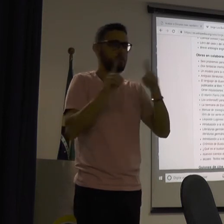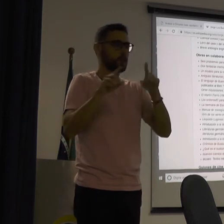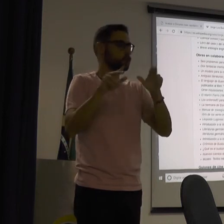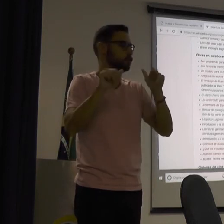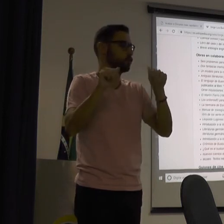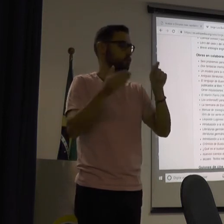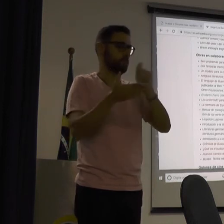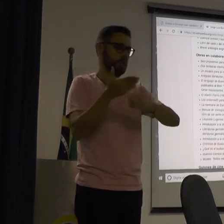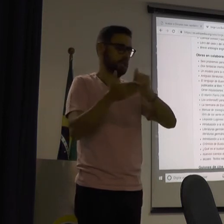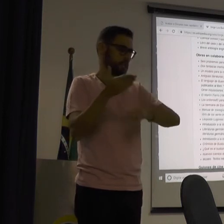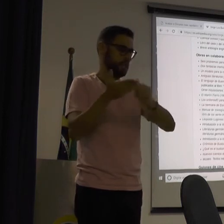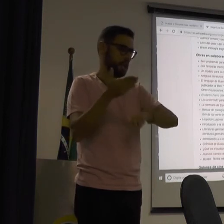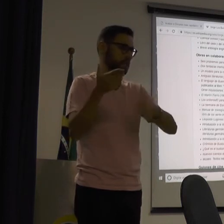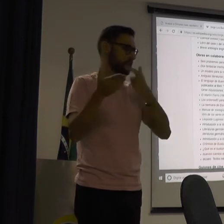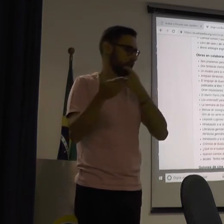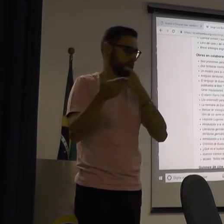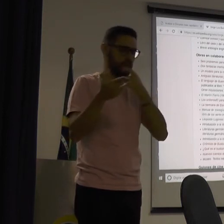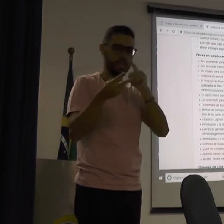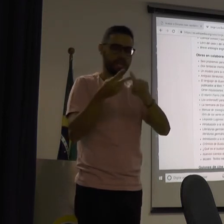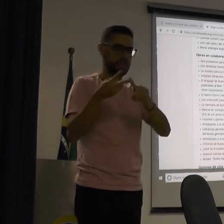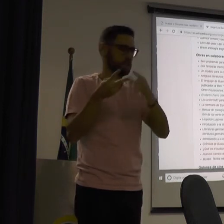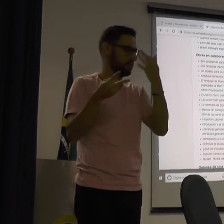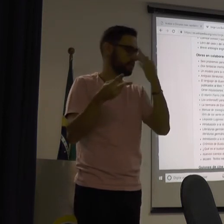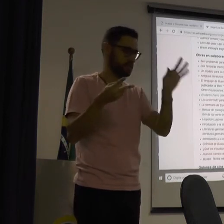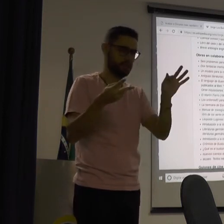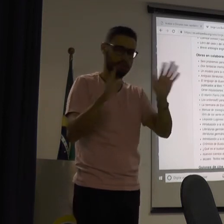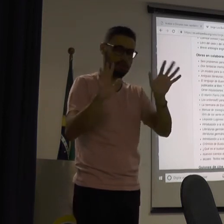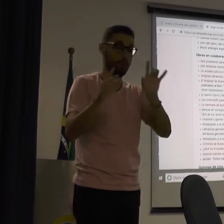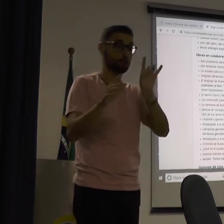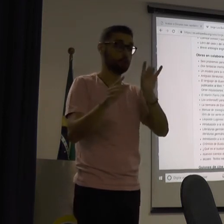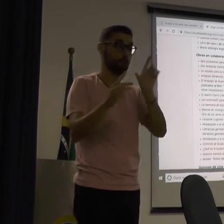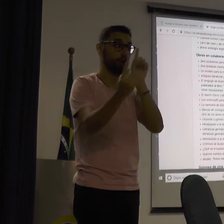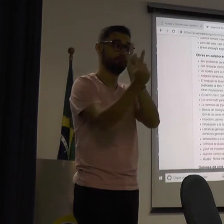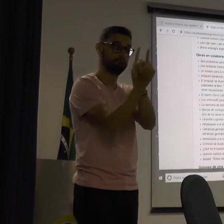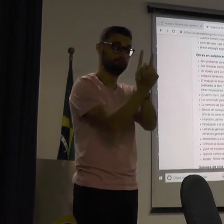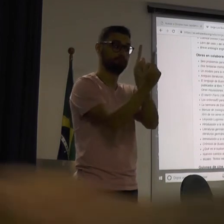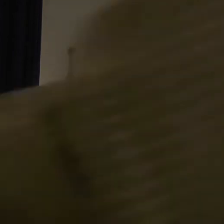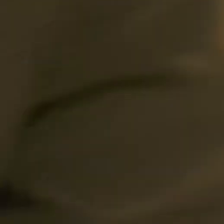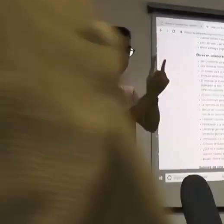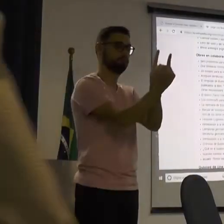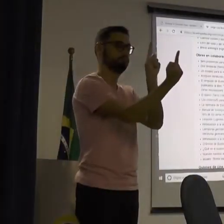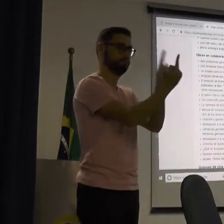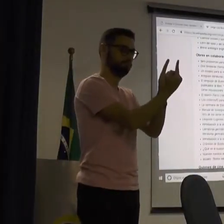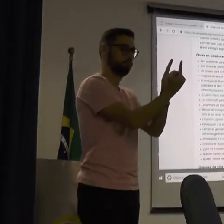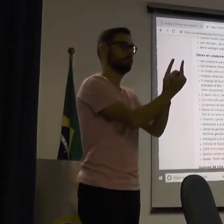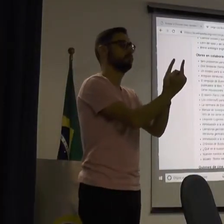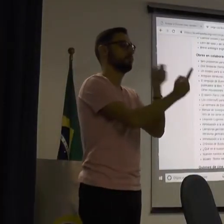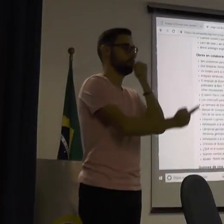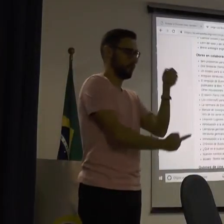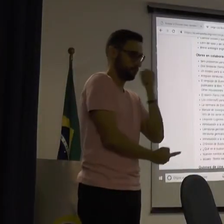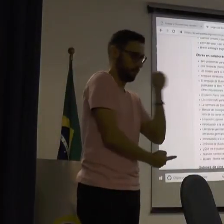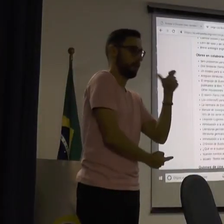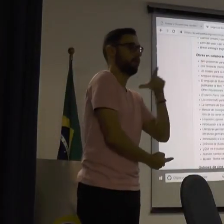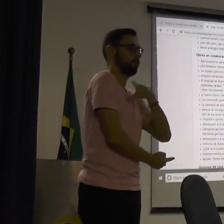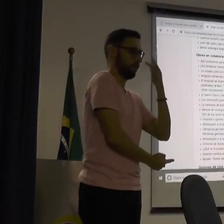inglês ou francês, a não ser a obra oral. Ele tem uma obra oral em francês e